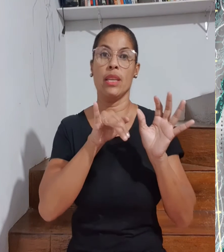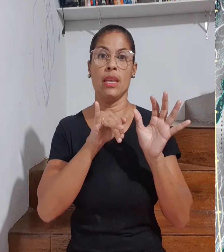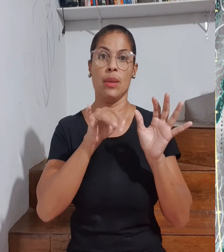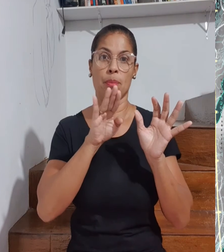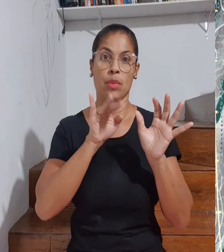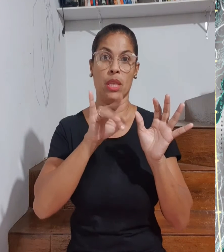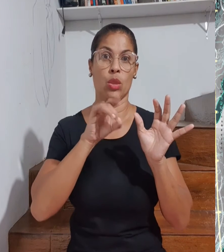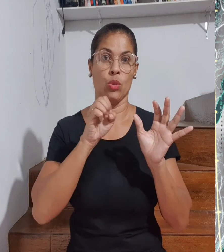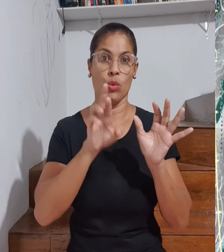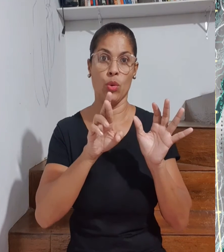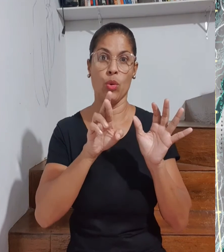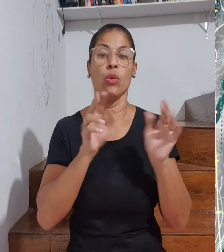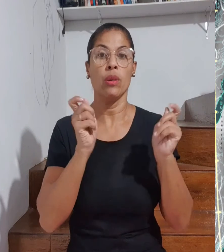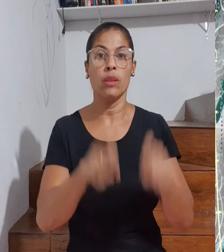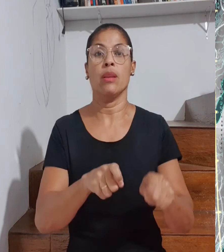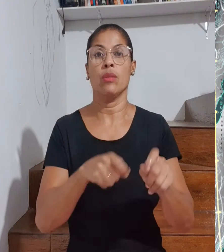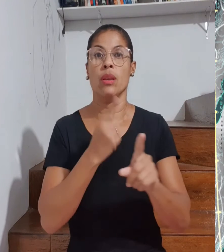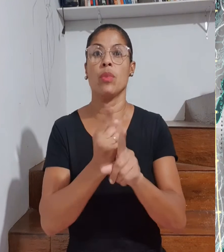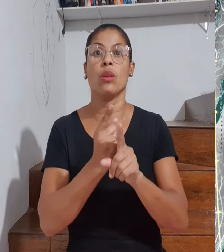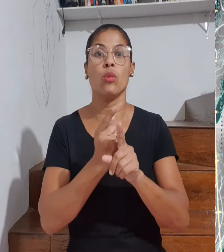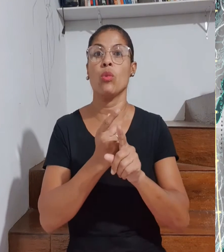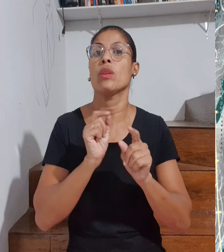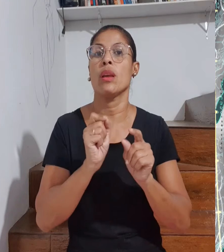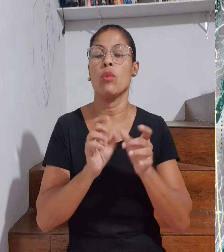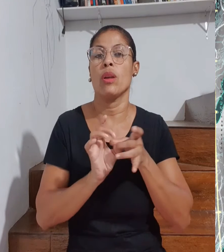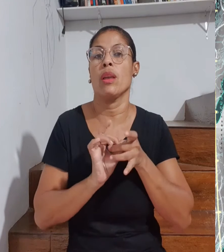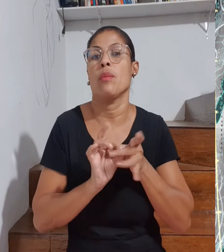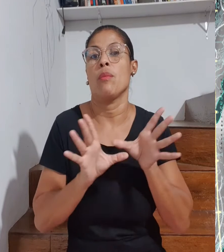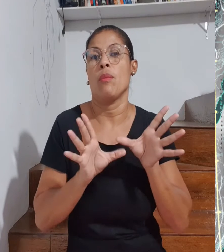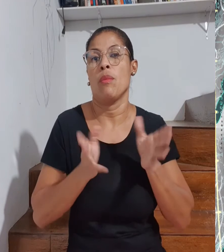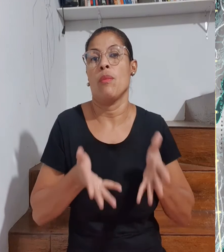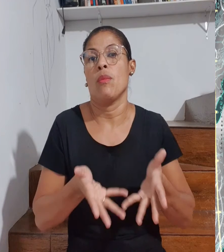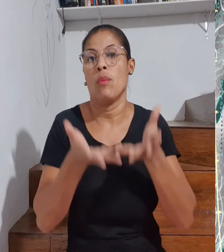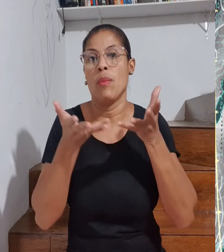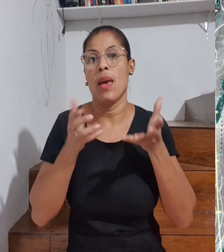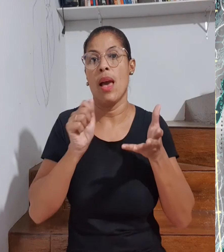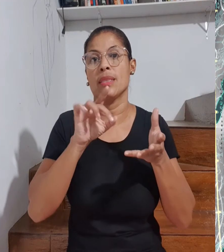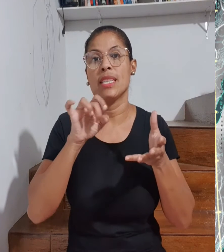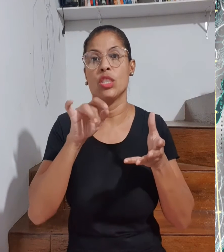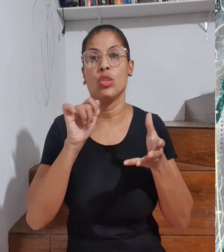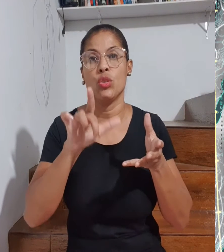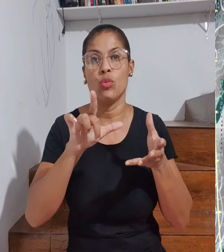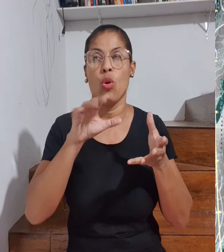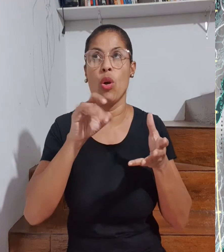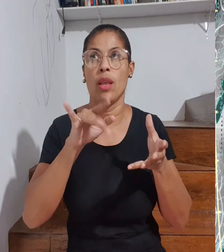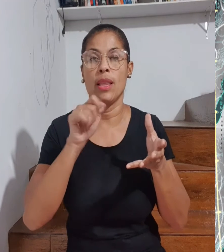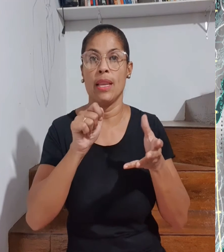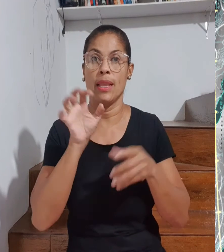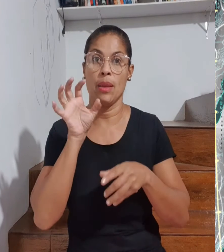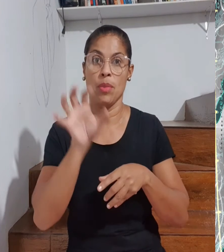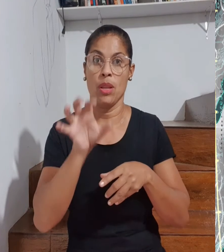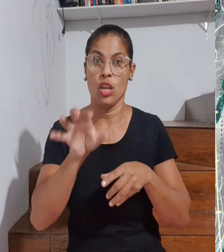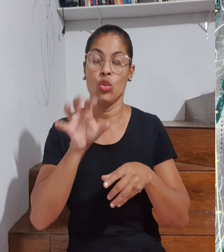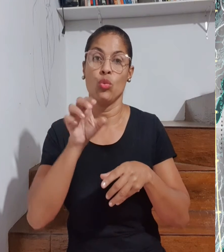colinesterases, consequentemente, nós teremos uma maior disponibilidade de acetilcolina para agir tanto